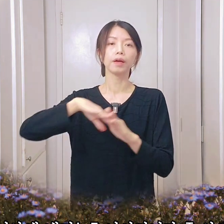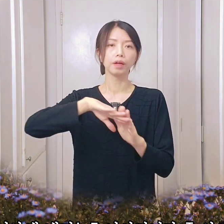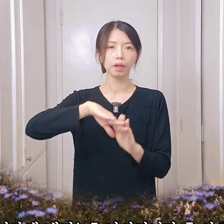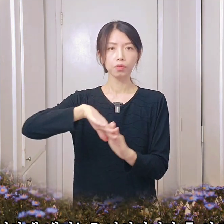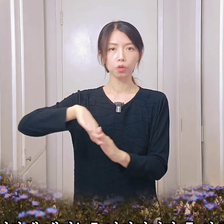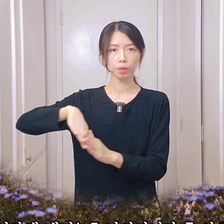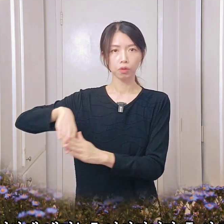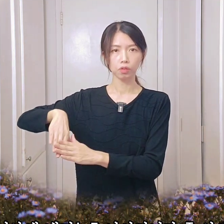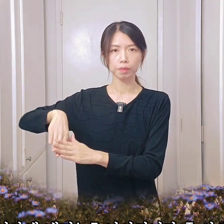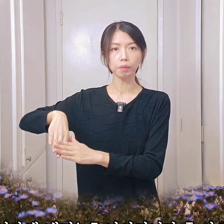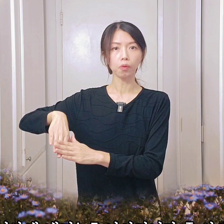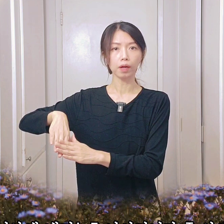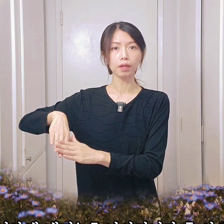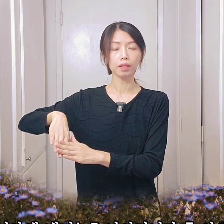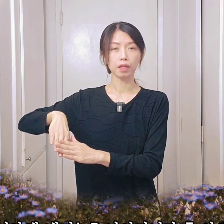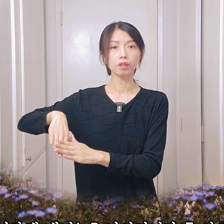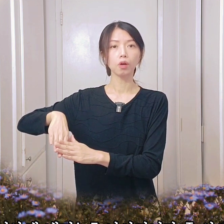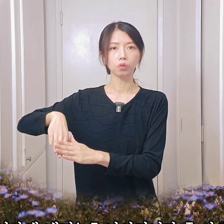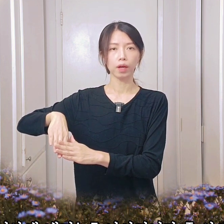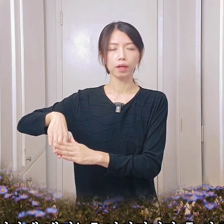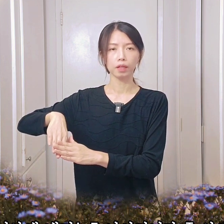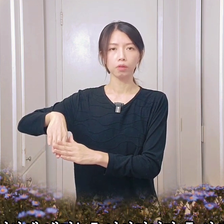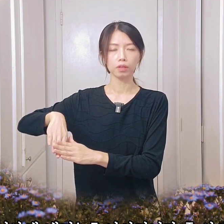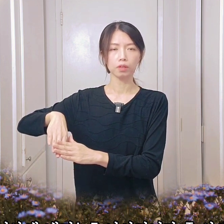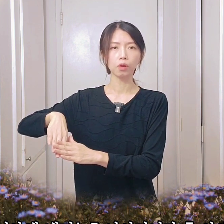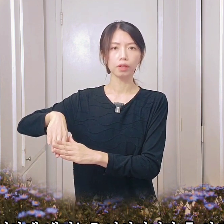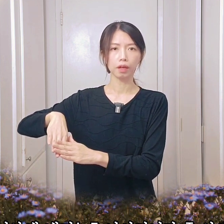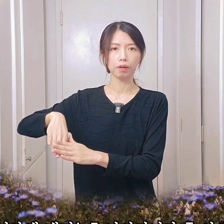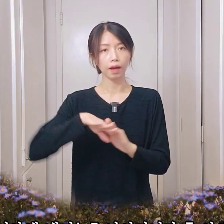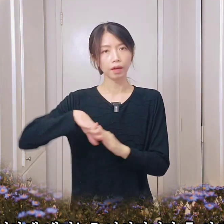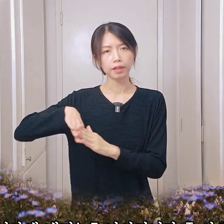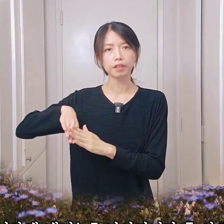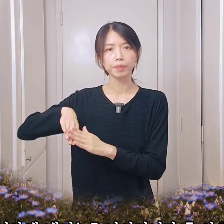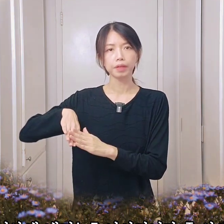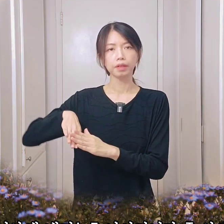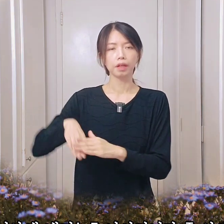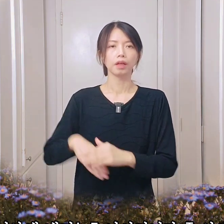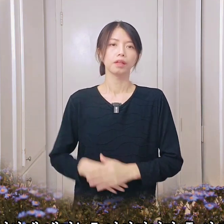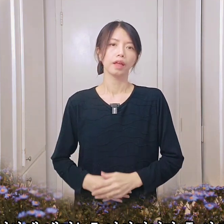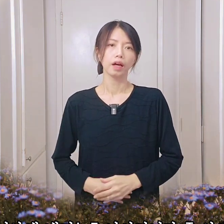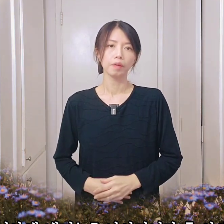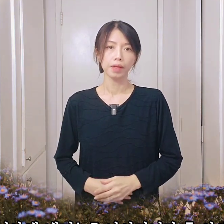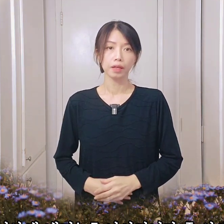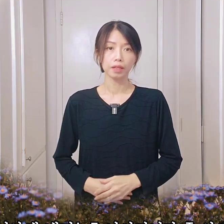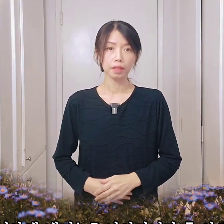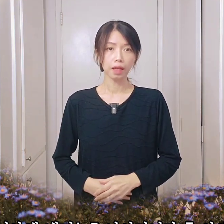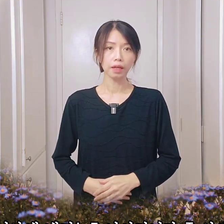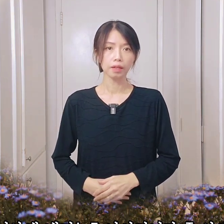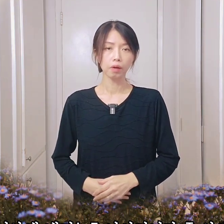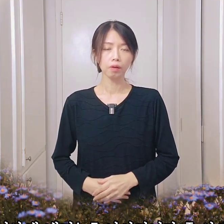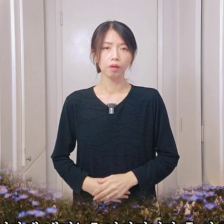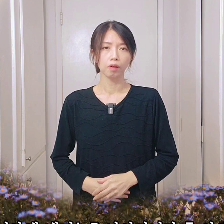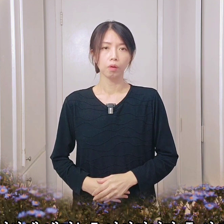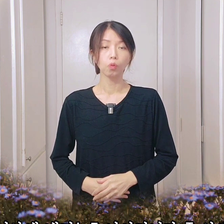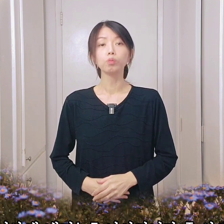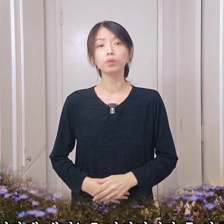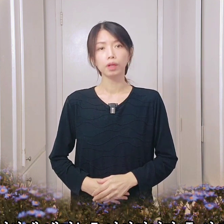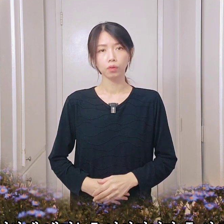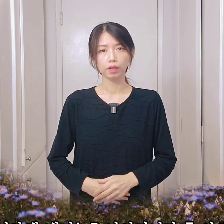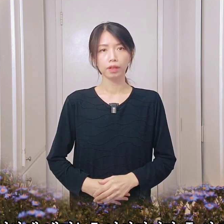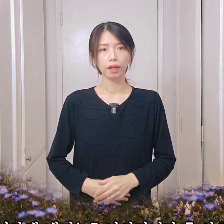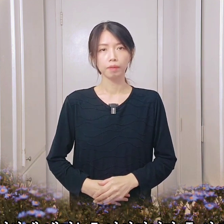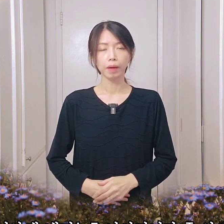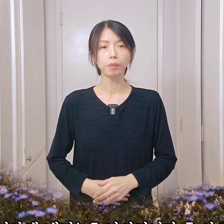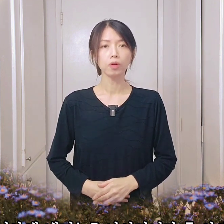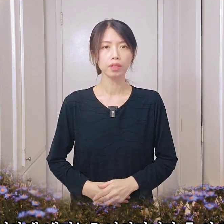밀어주시면, 한쪽으로 밀어주시면 뭔가를 제껴두다 이런 뜻의 수어가 돼요. 이 의미는 내가 만약에 식탁에서 공부를